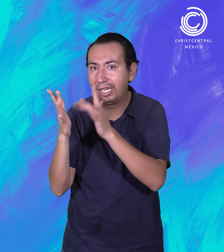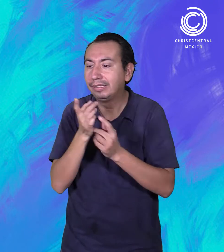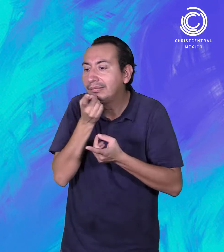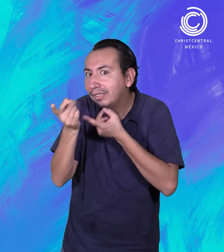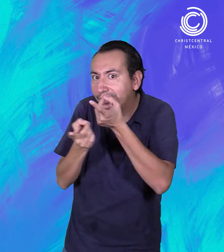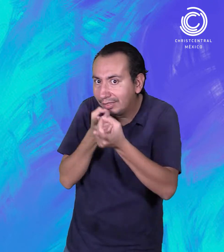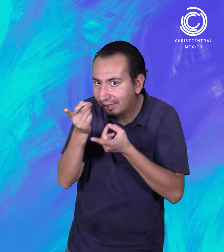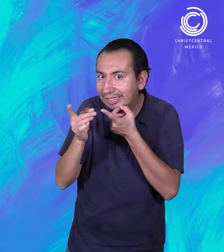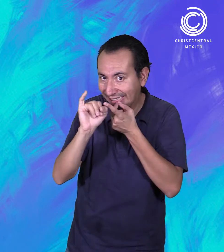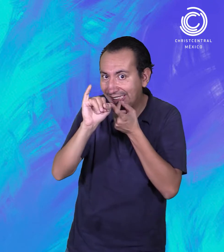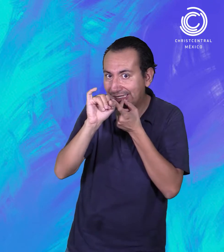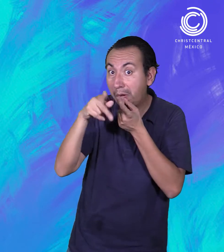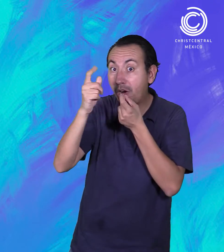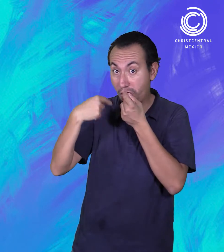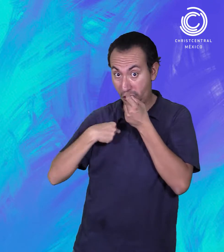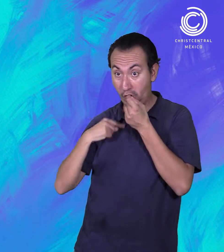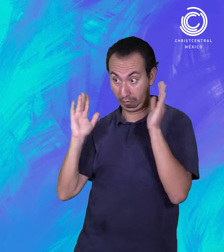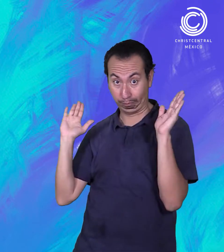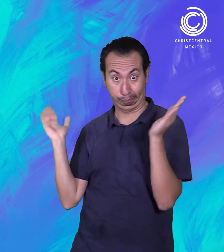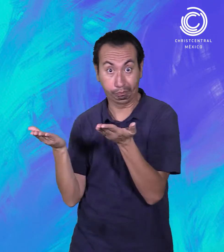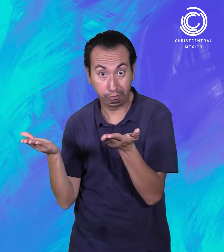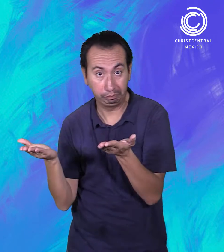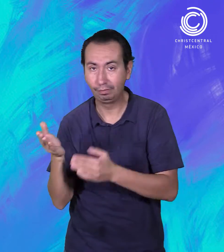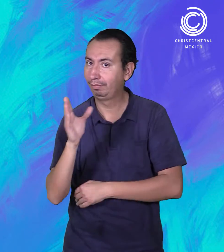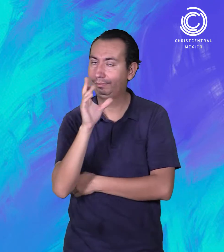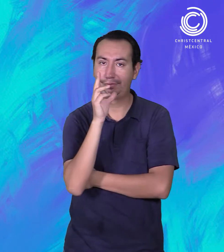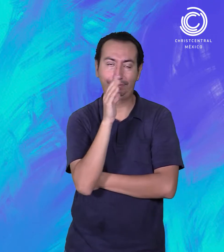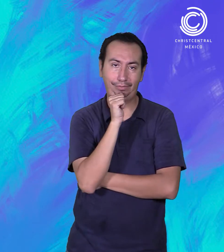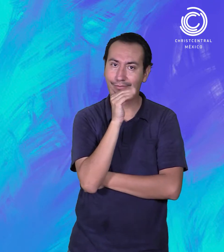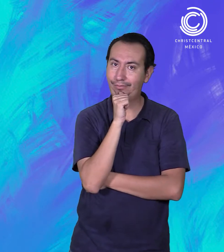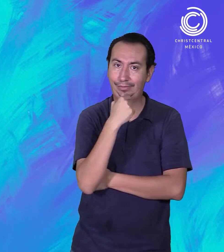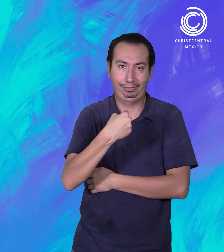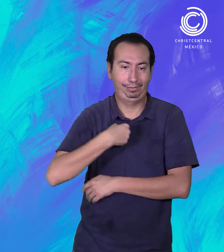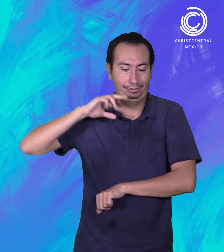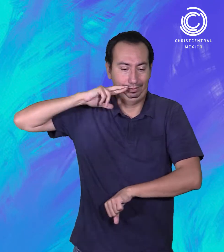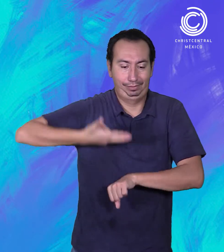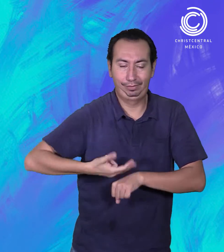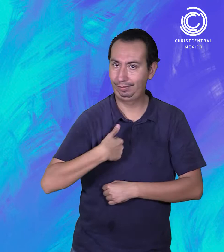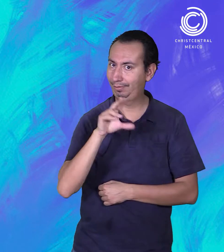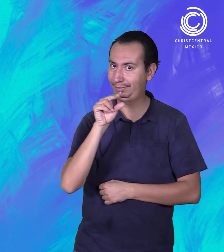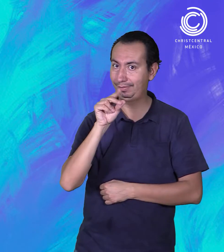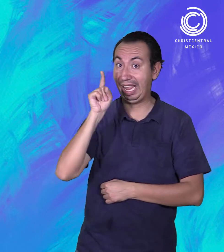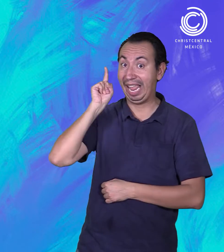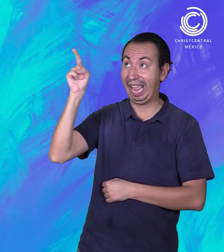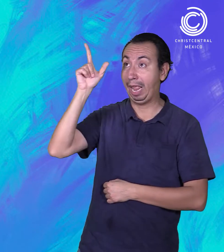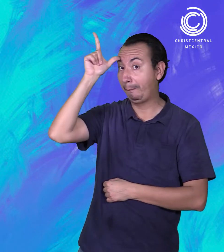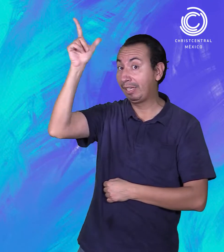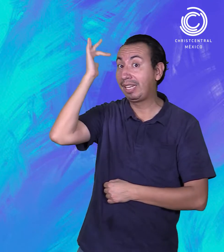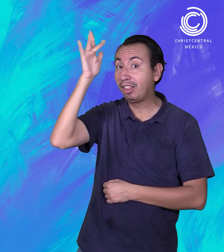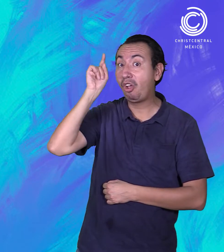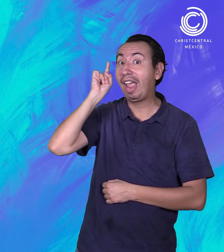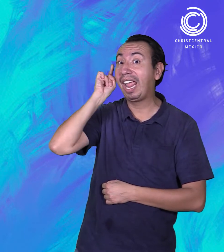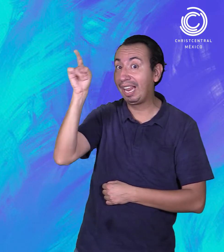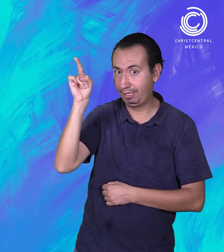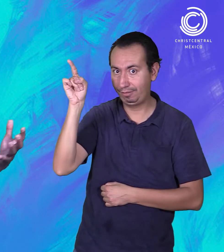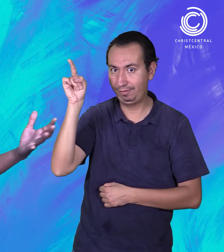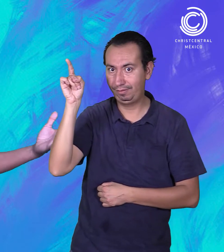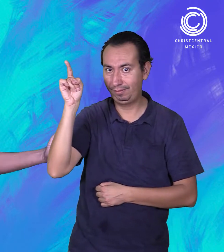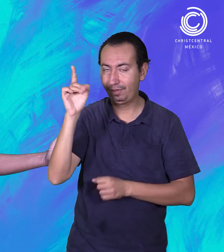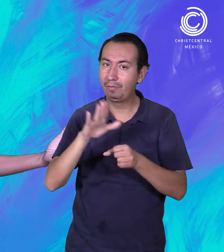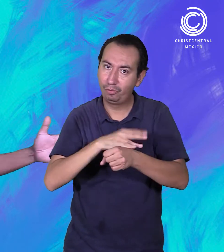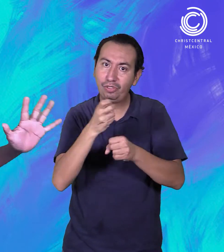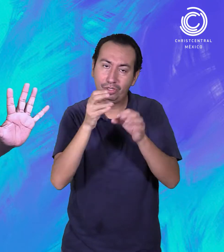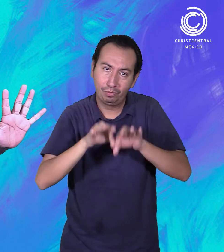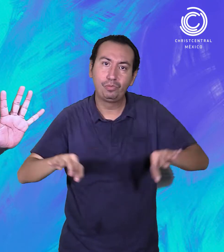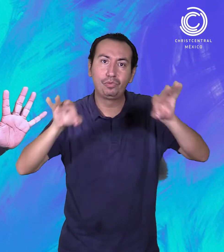gente, pero el convencimiento es una obra que solamente el Espíritu Santo puede hacer. Y esto, hermanos y amigos, hay que recordarlo para que